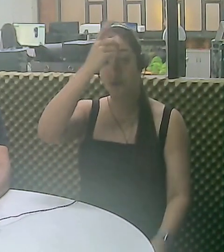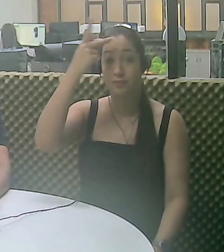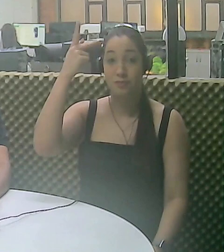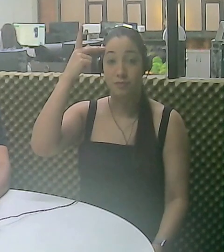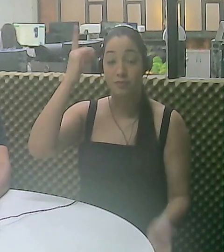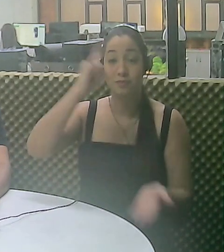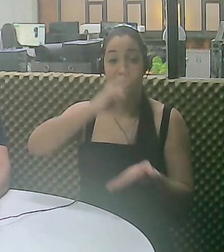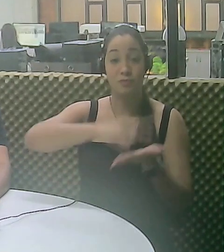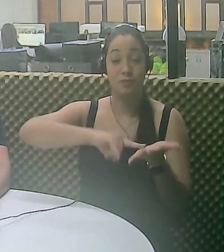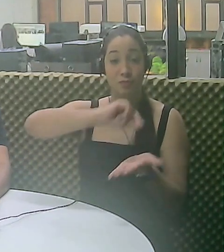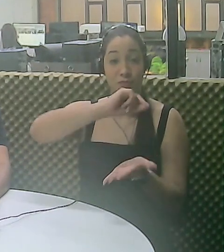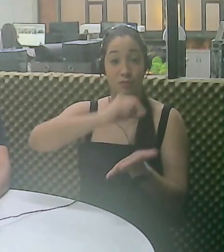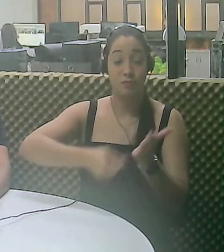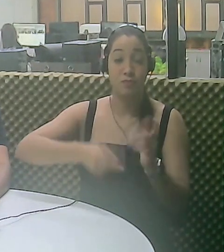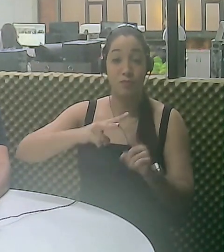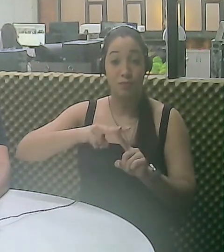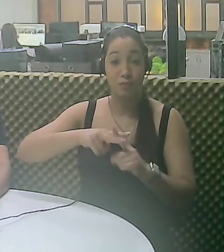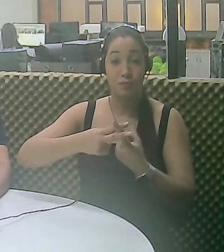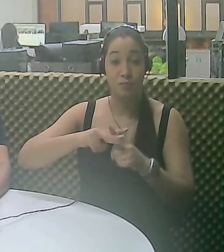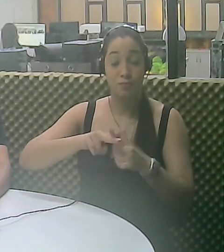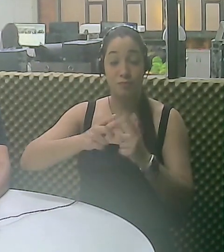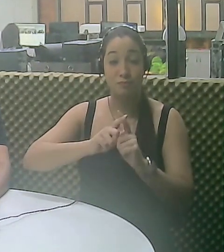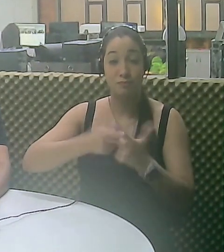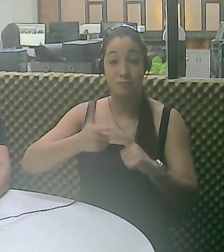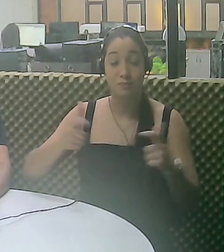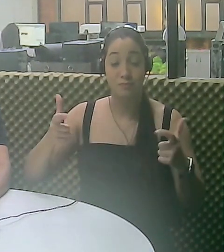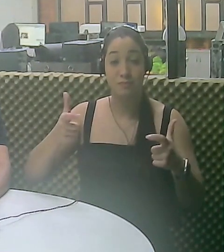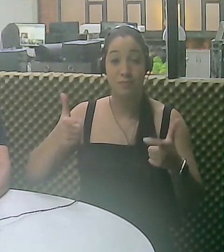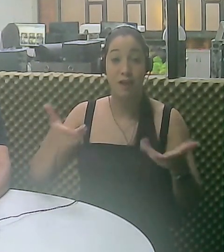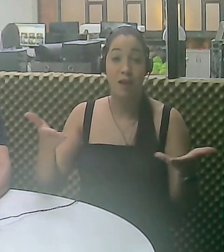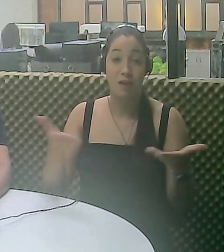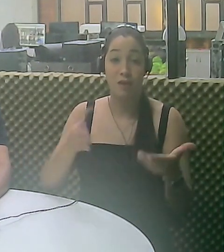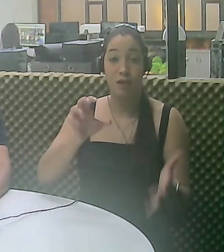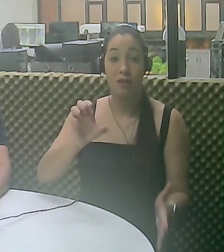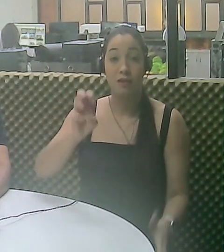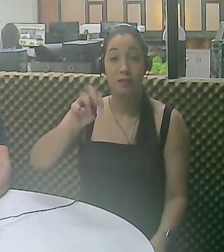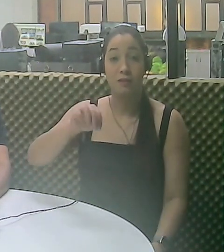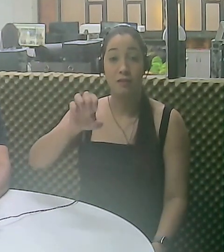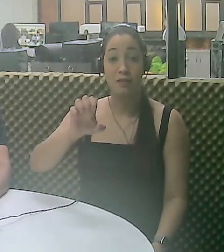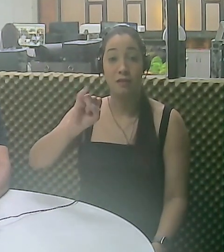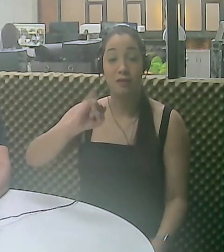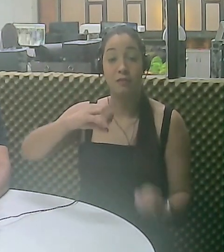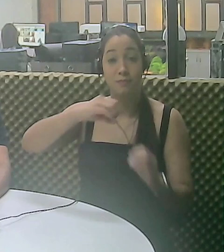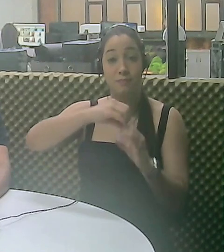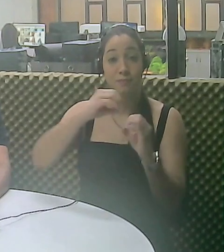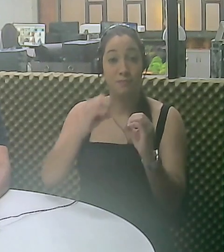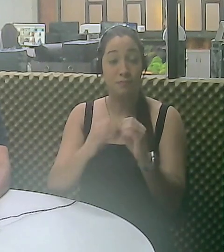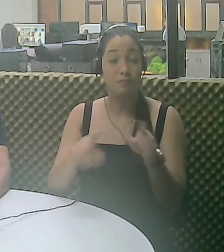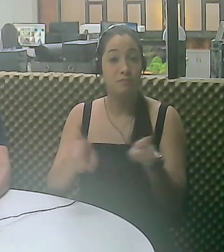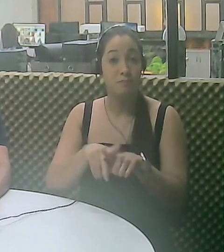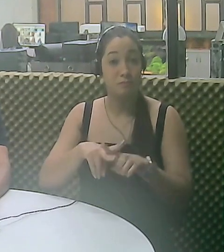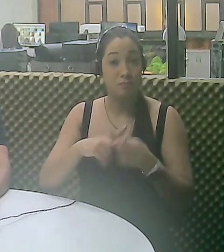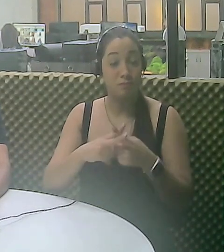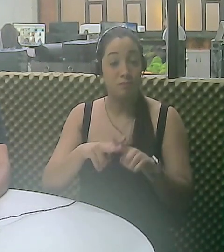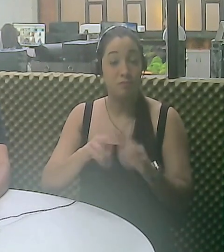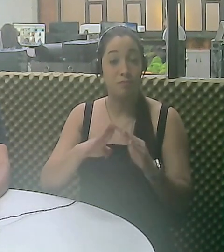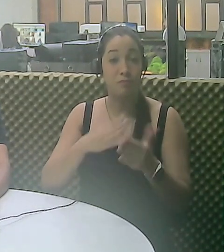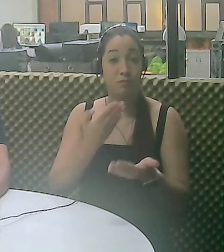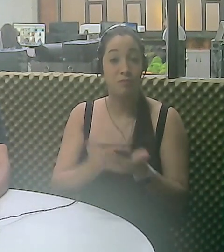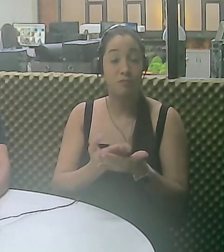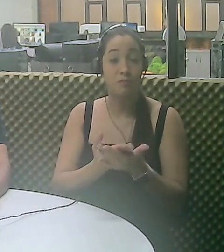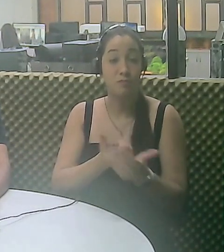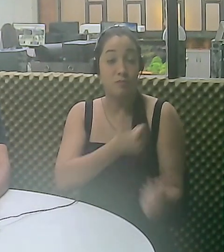assinou ordens de serviço para a reforma e ampliação da atual EMEI do bairro Shopping Park e reforma da Escola Municipal de